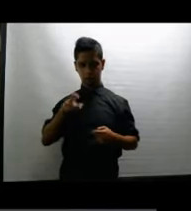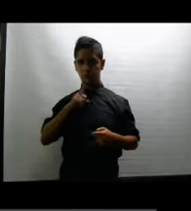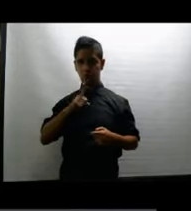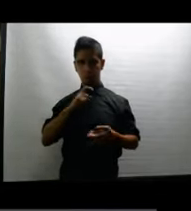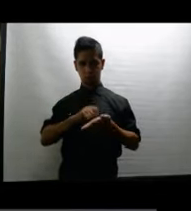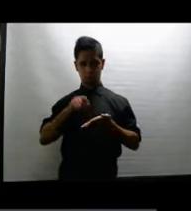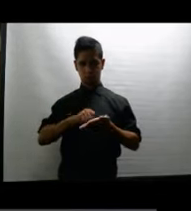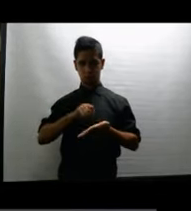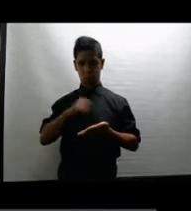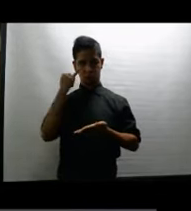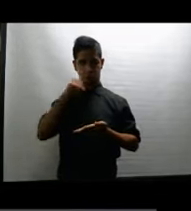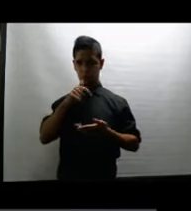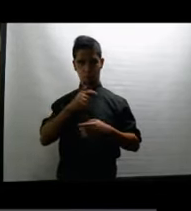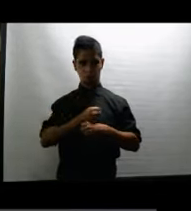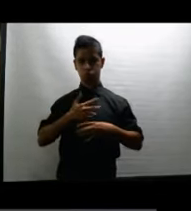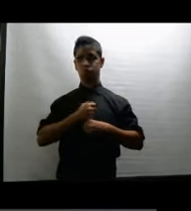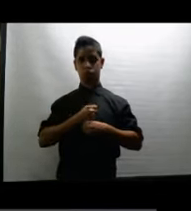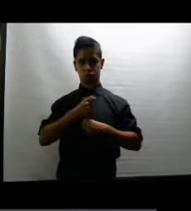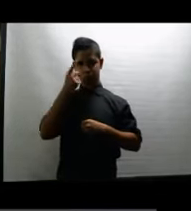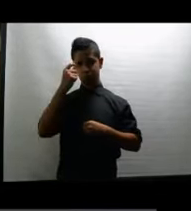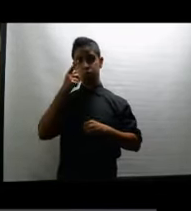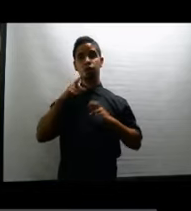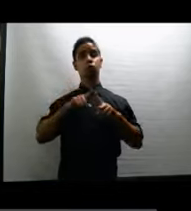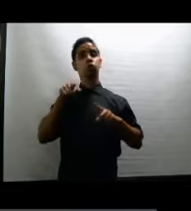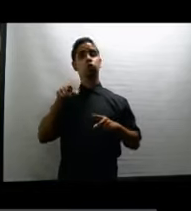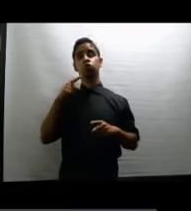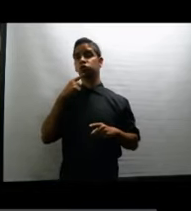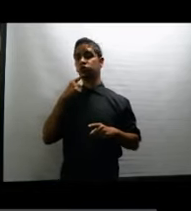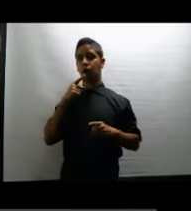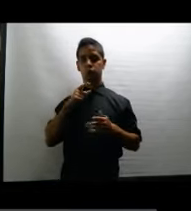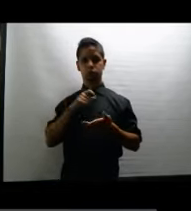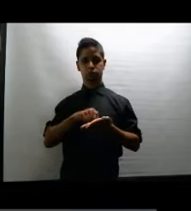porque pues, si no explota. No, decías, bueno, lo escribo